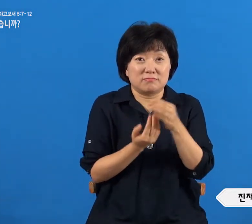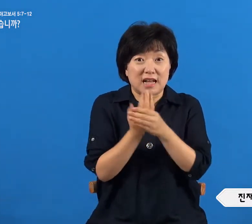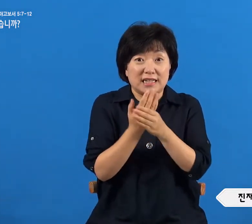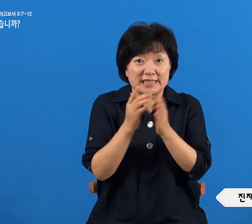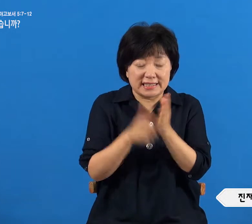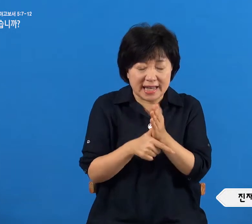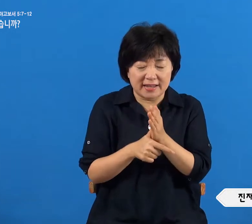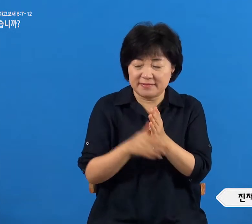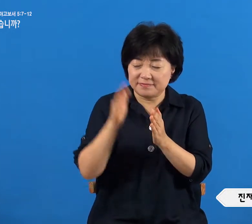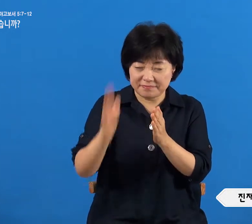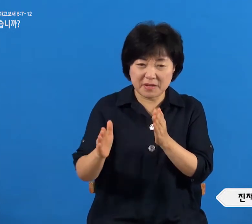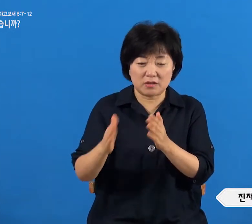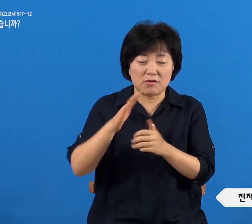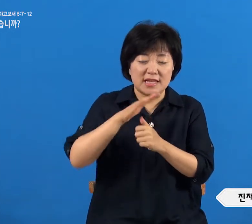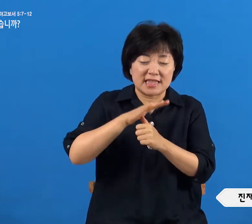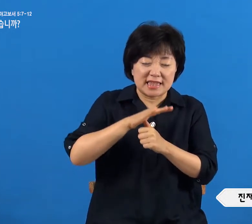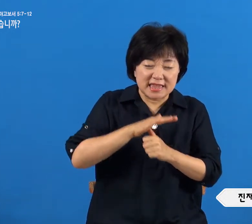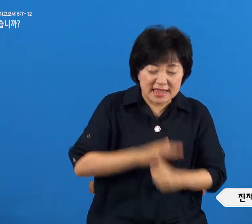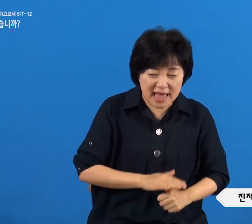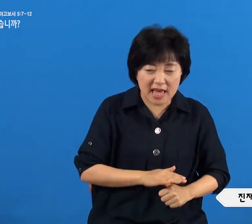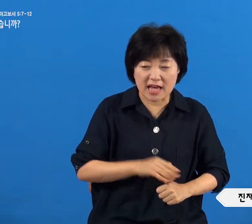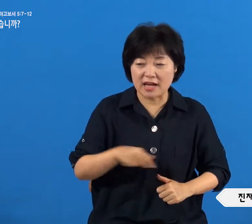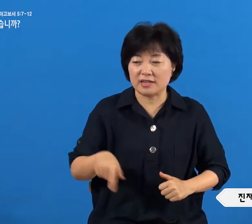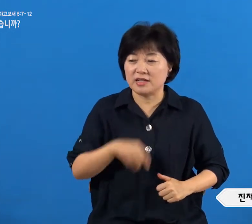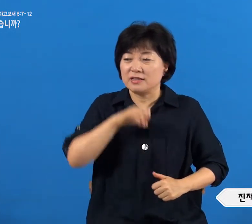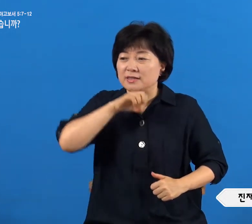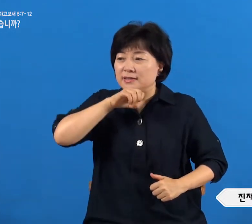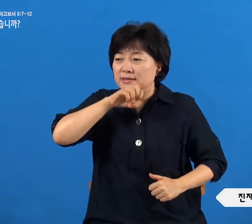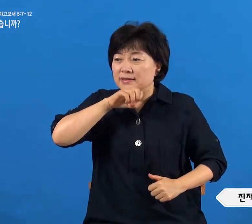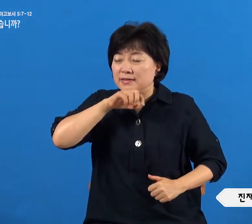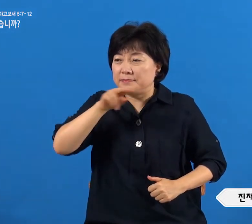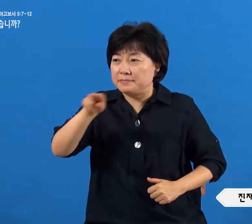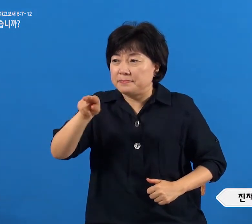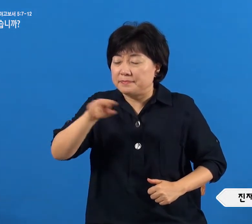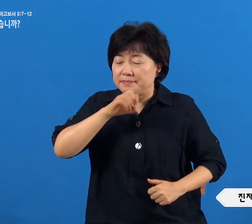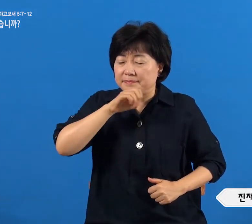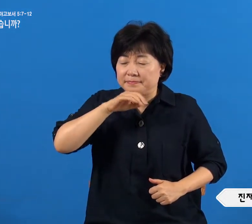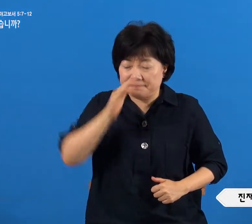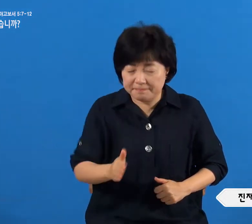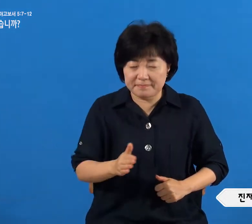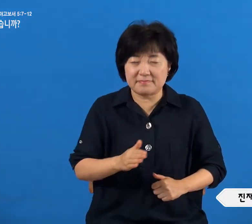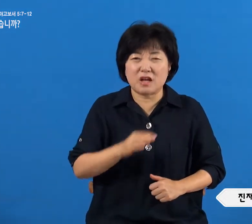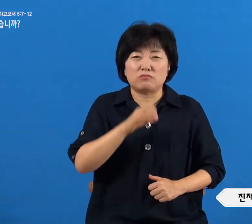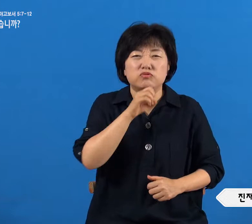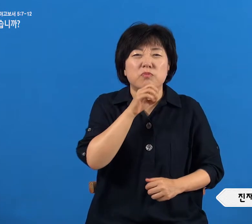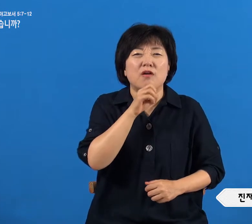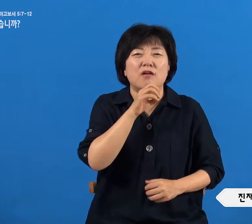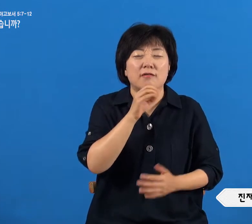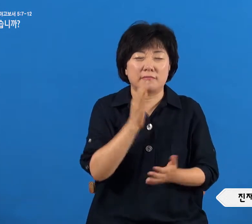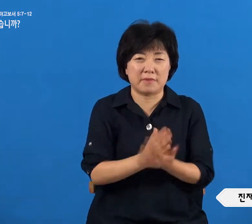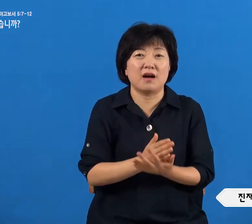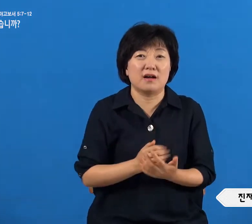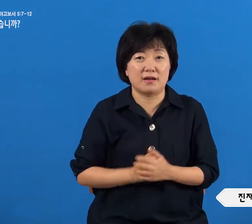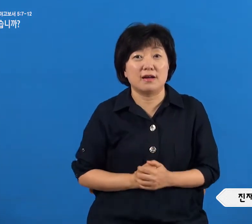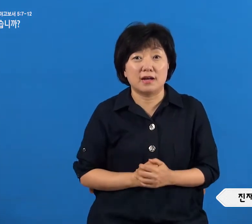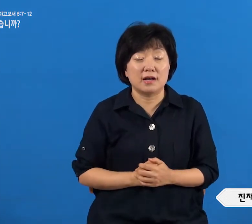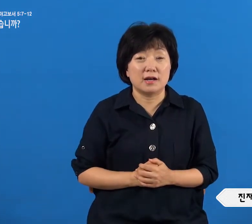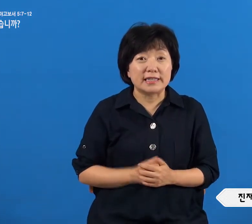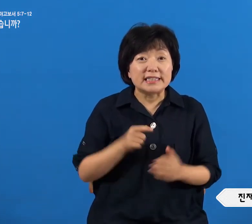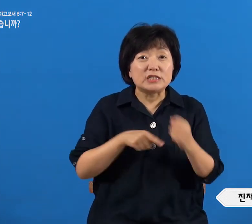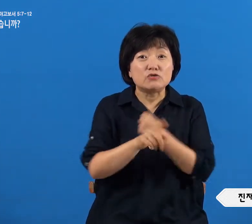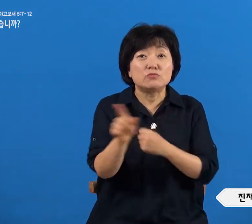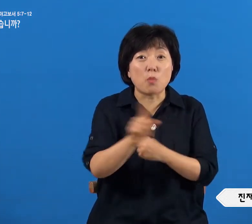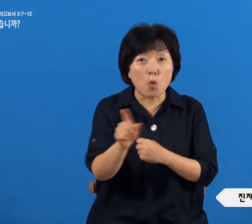인내 가운데 원망하지 말라고 말합니다. 불평하지 말라고 이야기합니다. 그 이유를 뭐라고